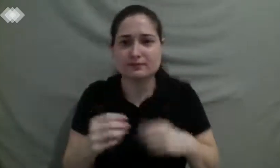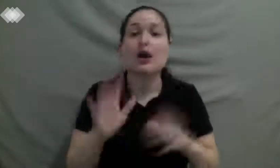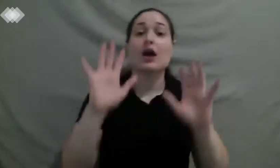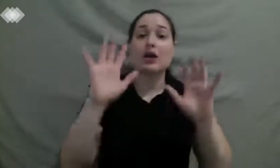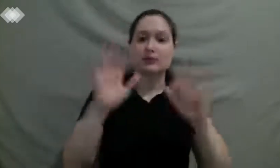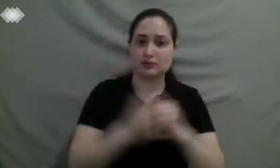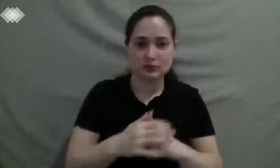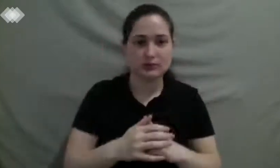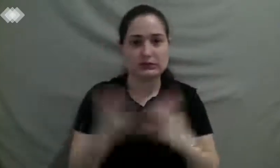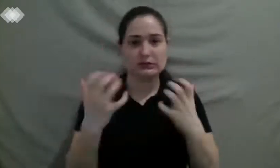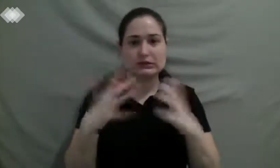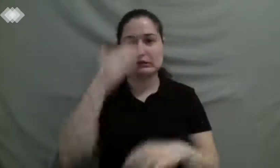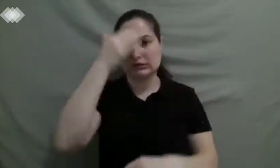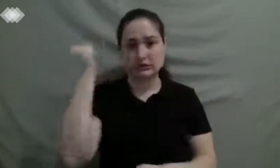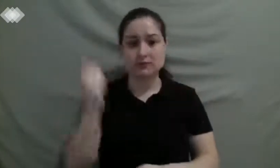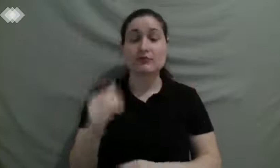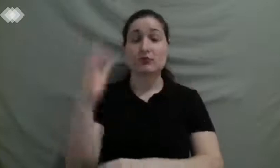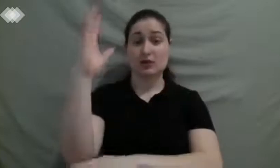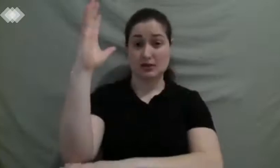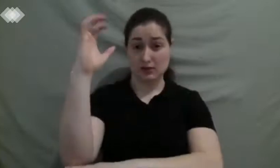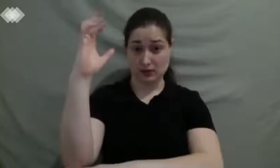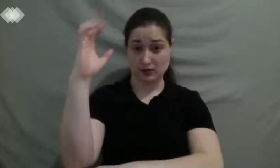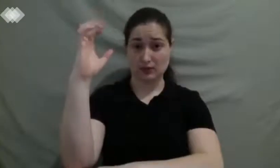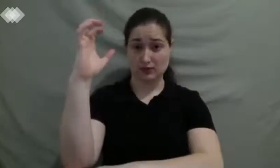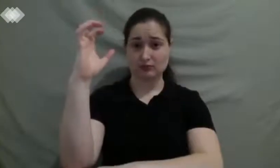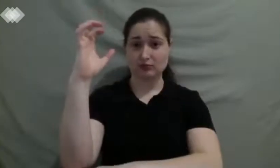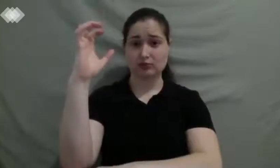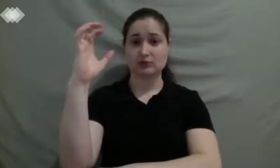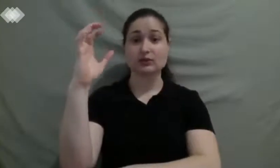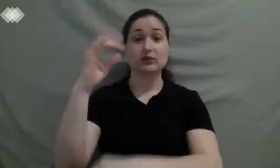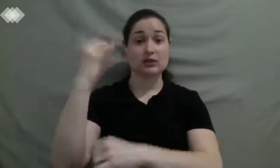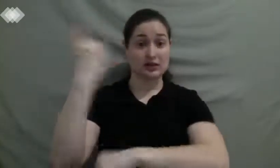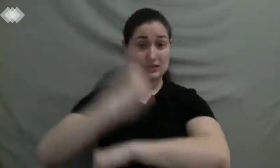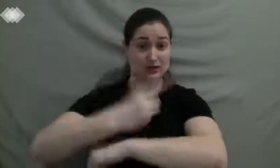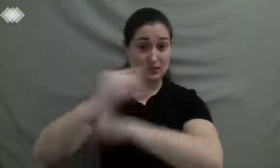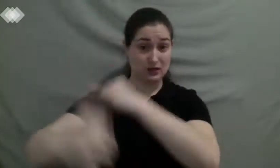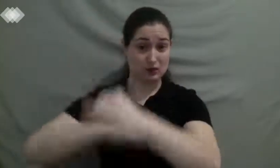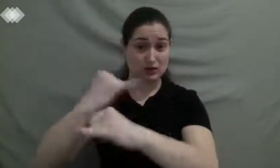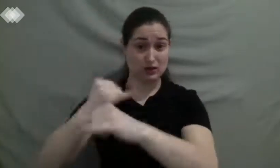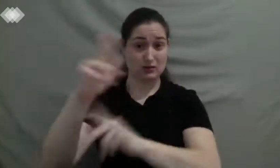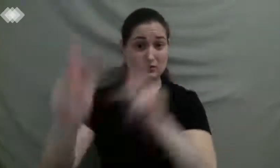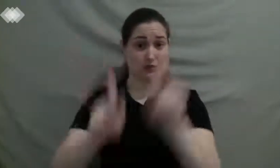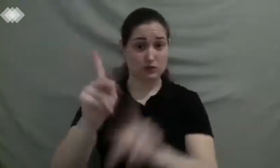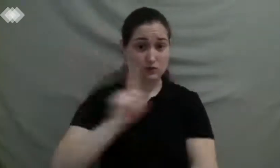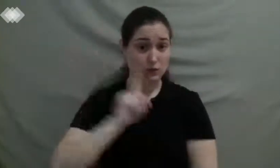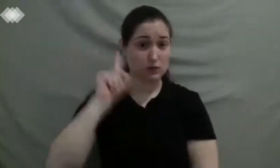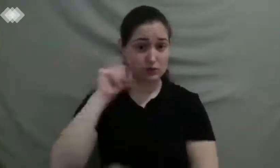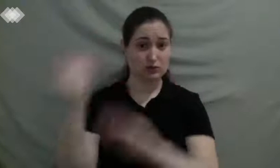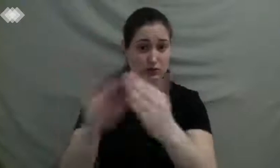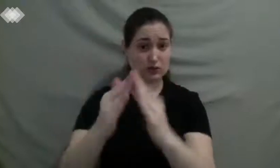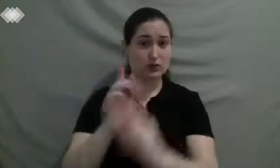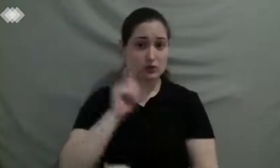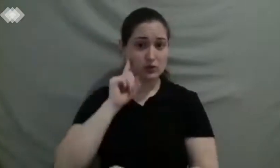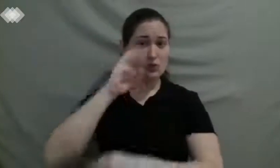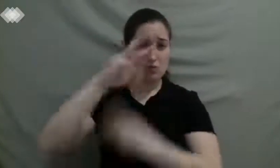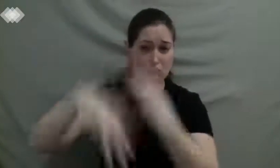se me olvide. Miren, en septiembre nosotros tenemos el Día Internacional de la Persona Sorda, de la comunidad sorda a nivel